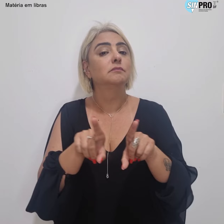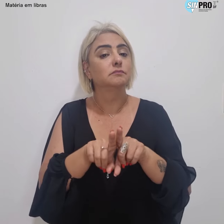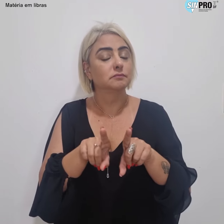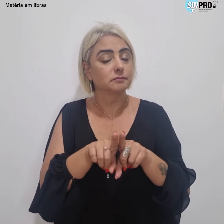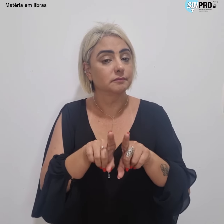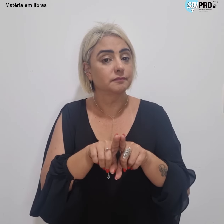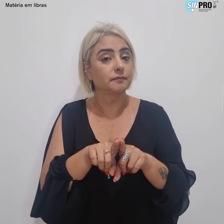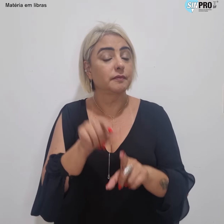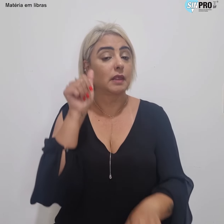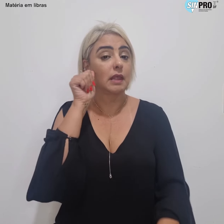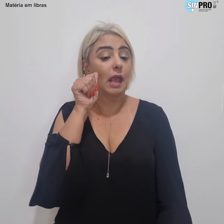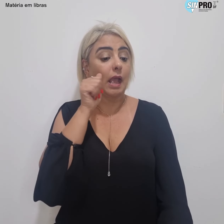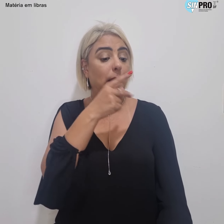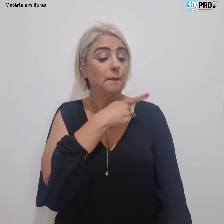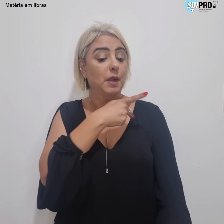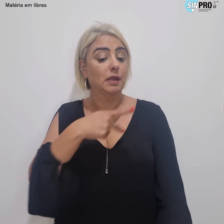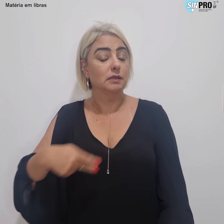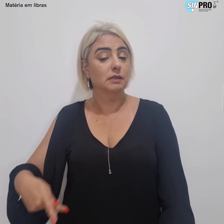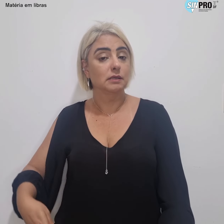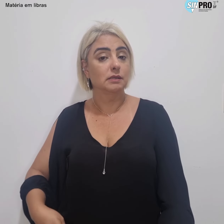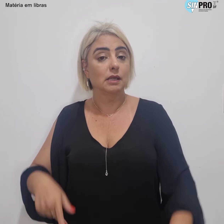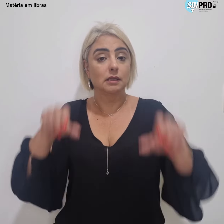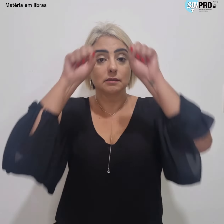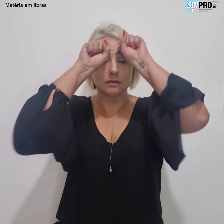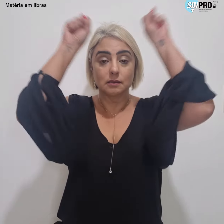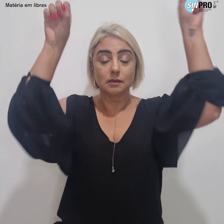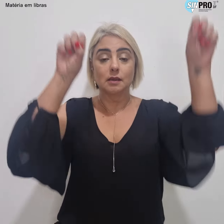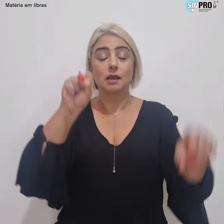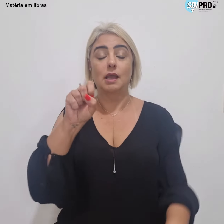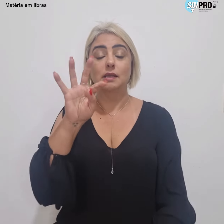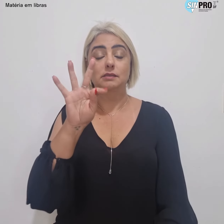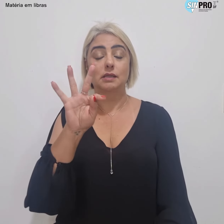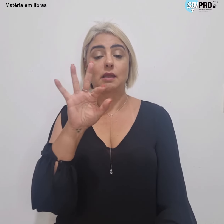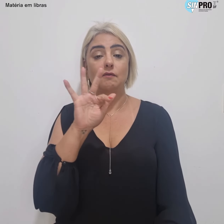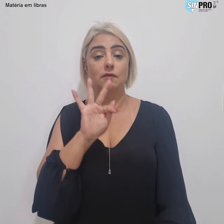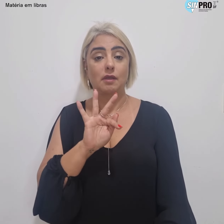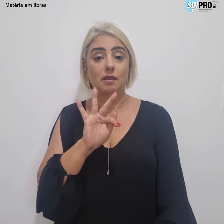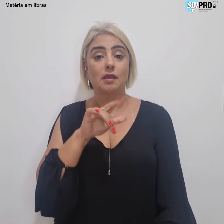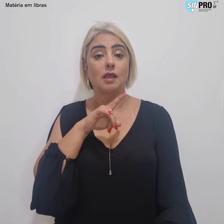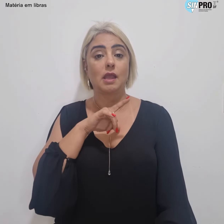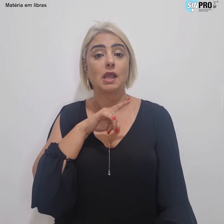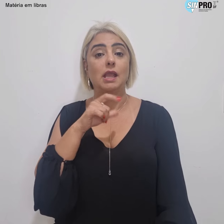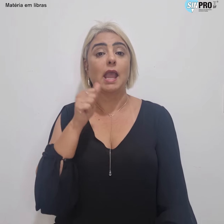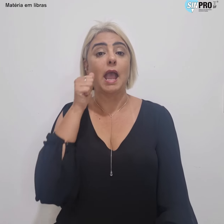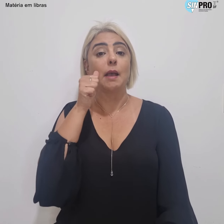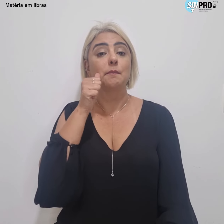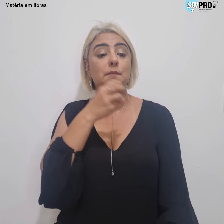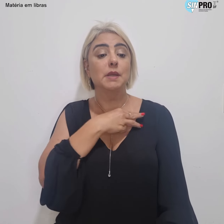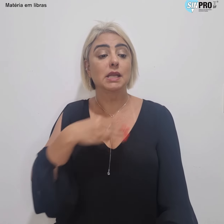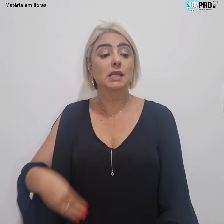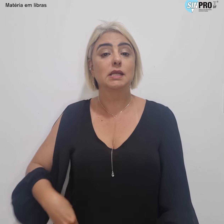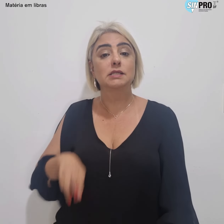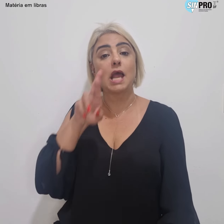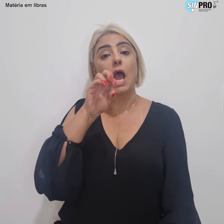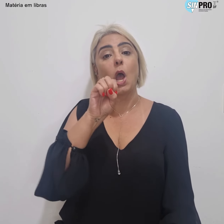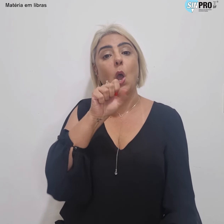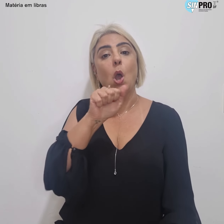da presidenta da Corte, ministra Rosa Weber, que já se mostrou ansiosa para